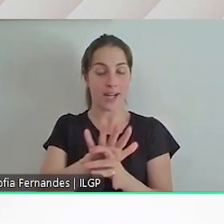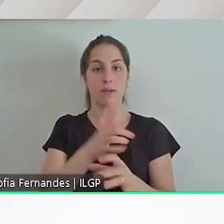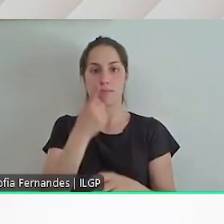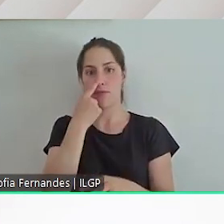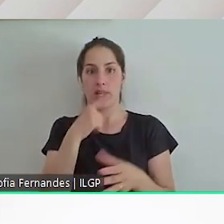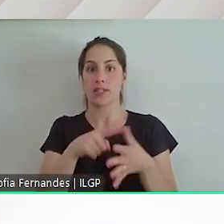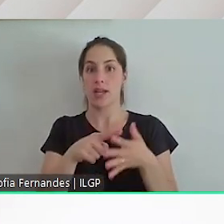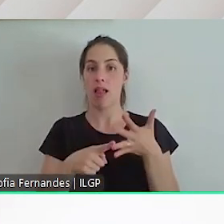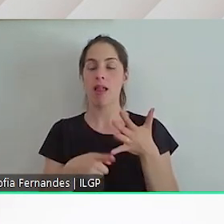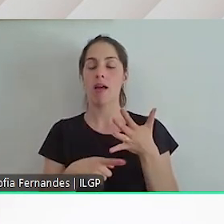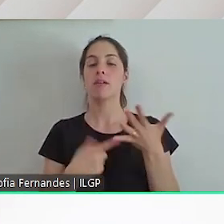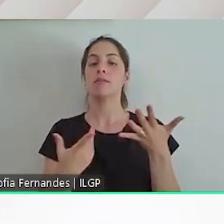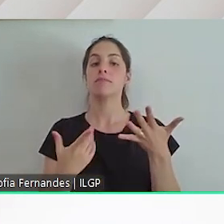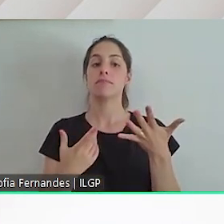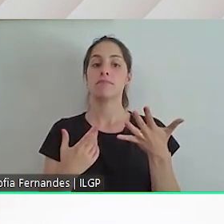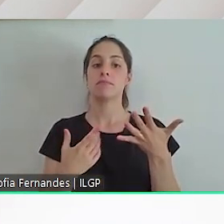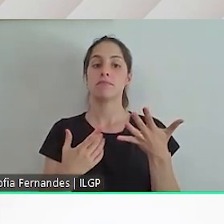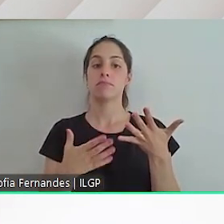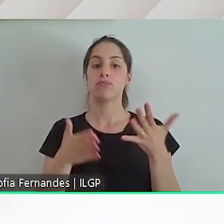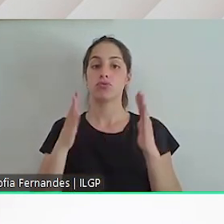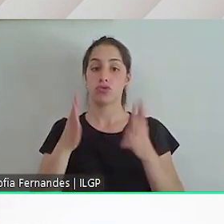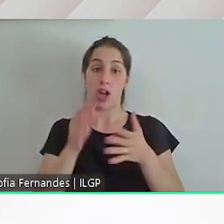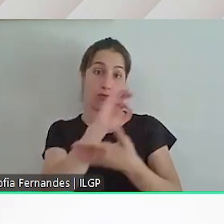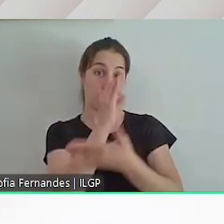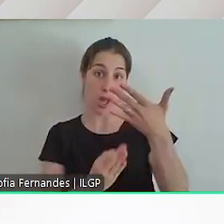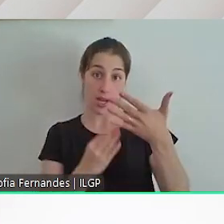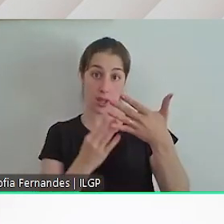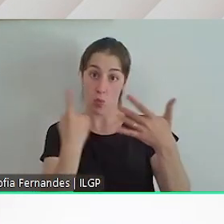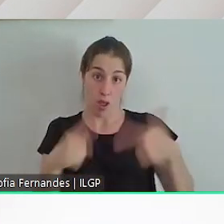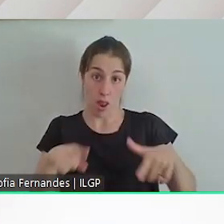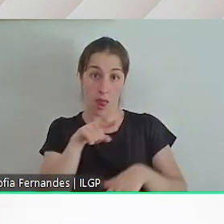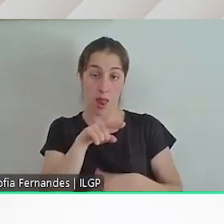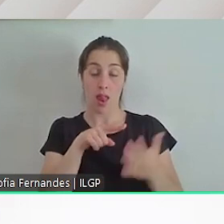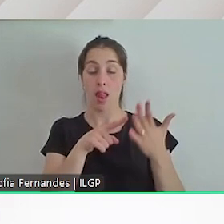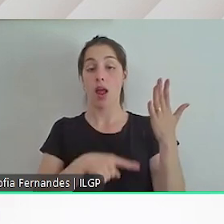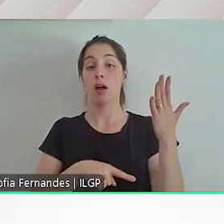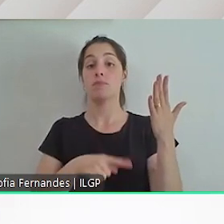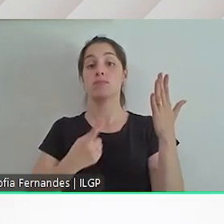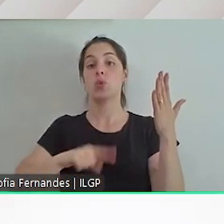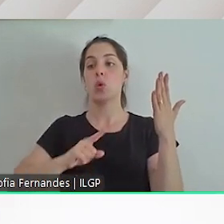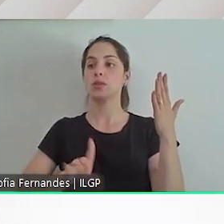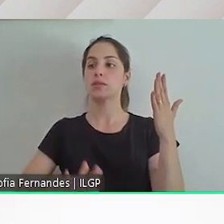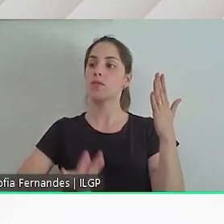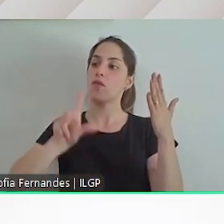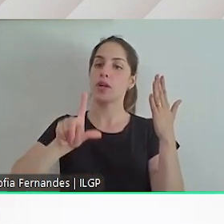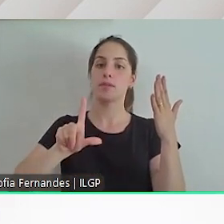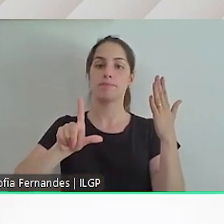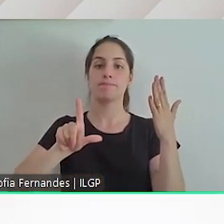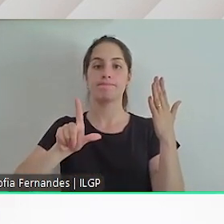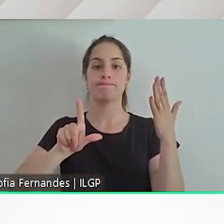preferenciais, não é? E que estão elencadas no formulário, desenvolvemos aqui aquela